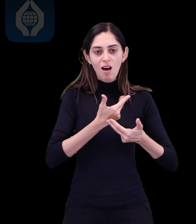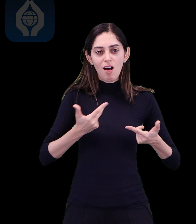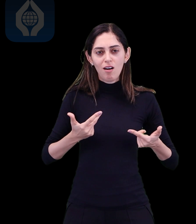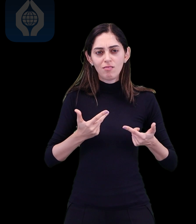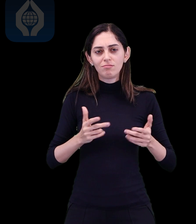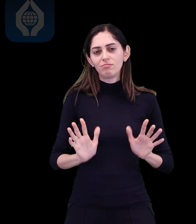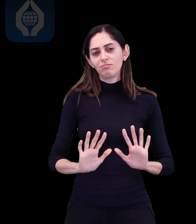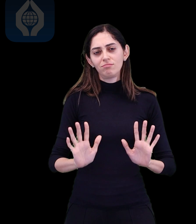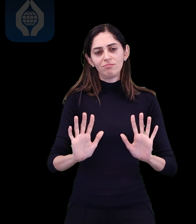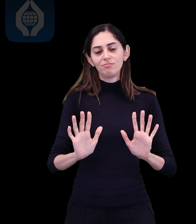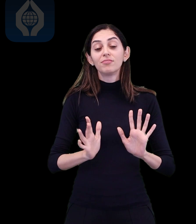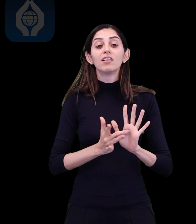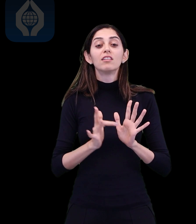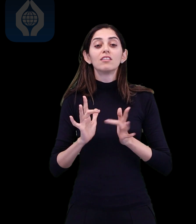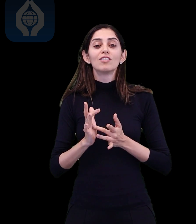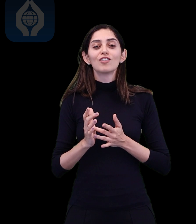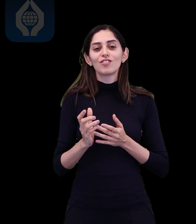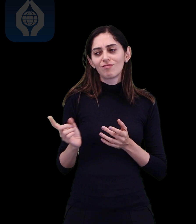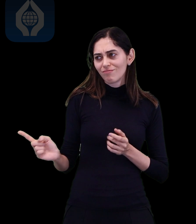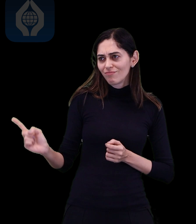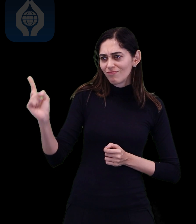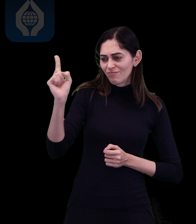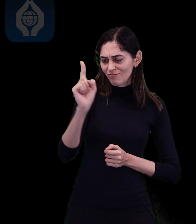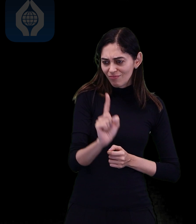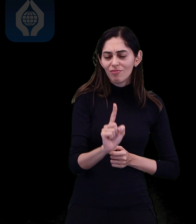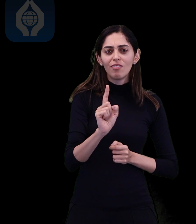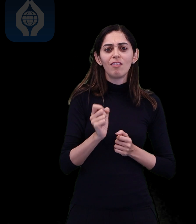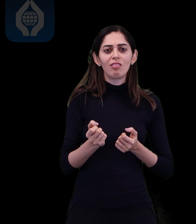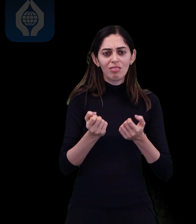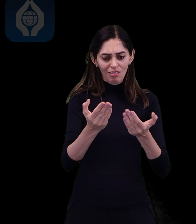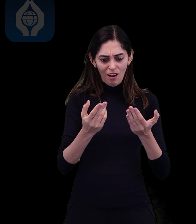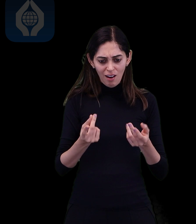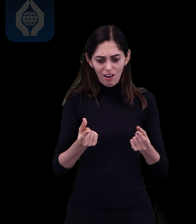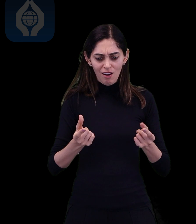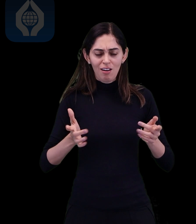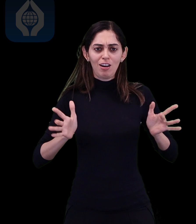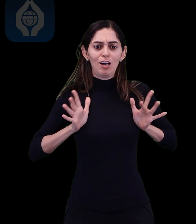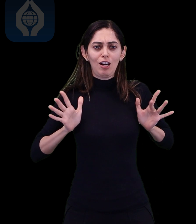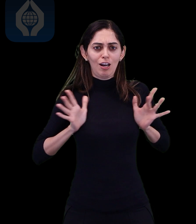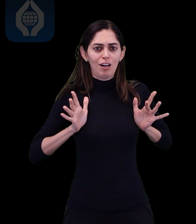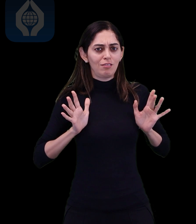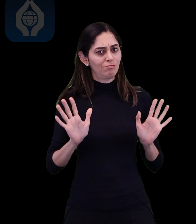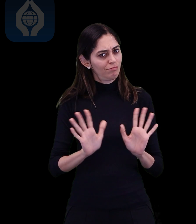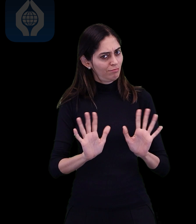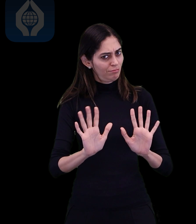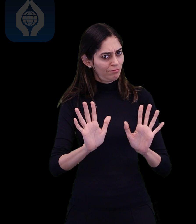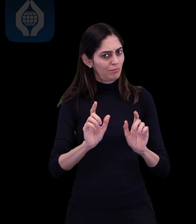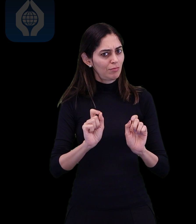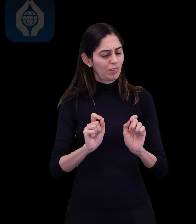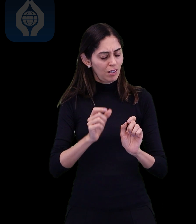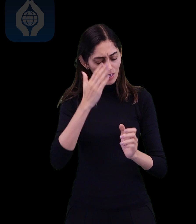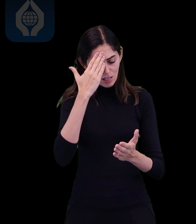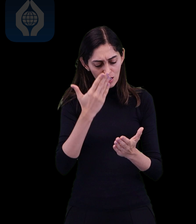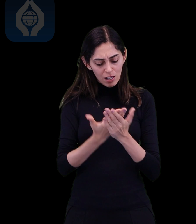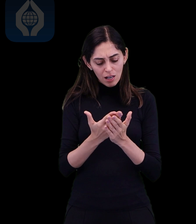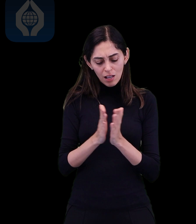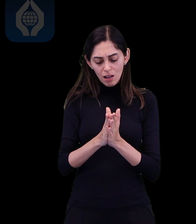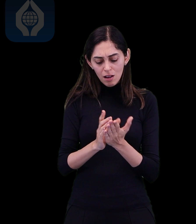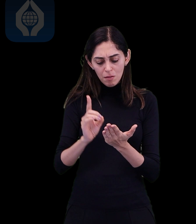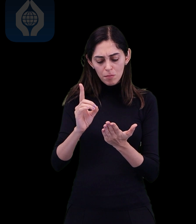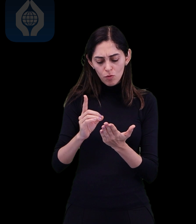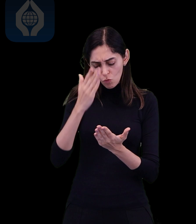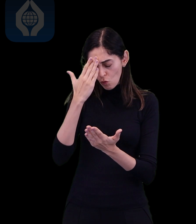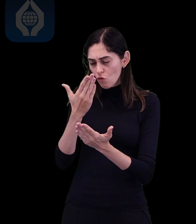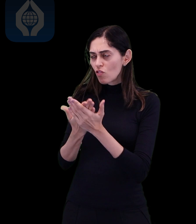riquezas. Jesus não veio ao mundo para conceder riquezas terrenas. Crer na Bíblia e confiar em Jesus